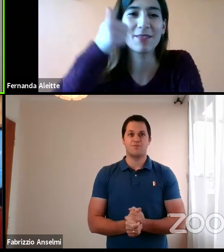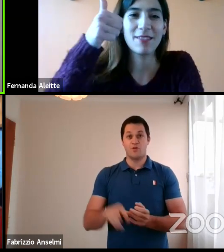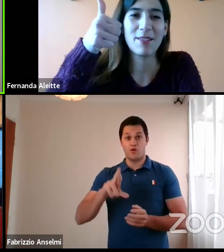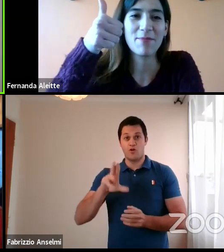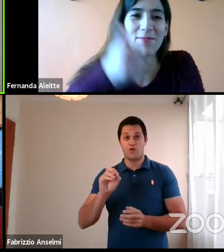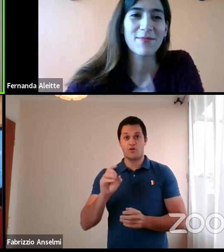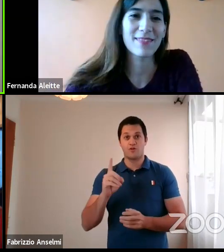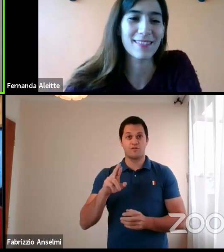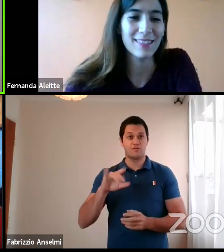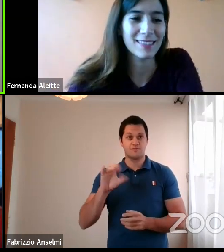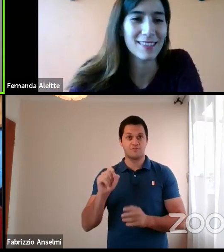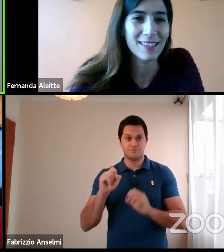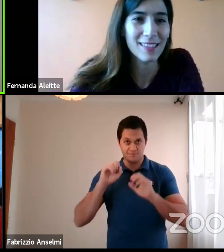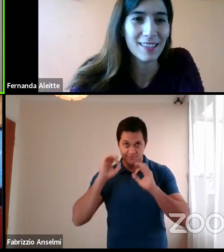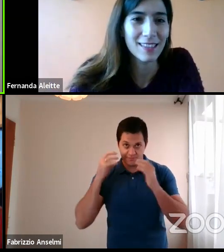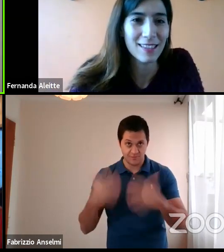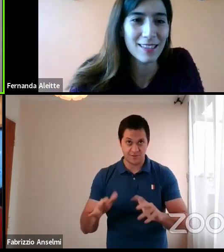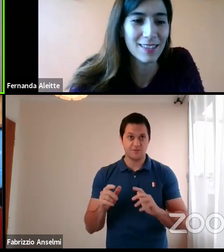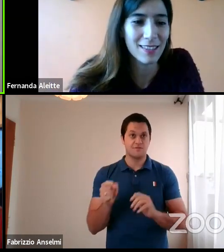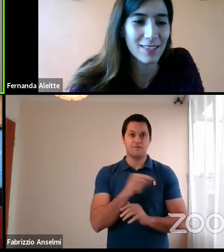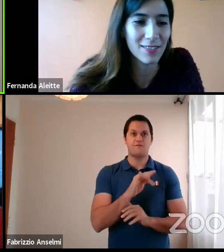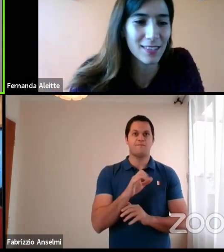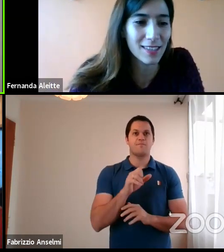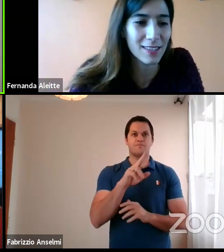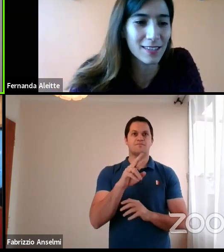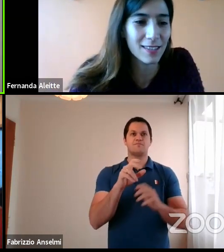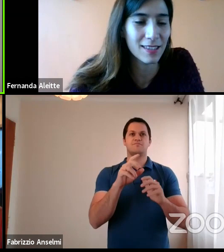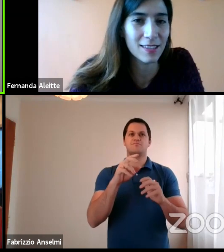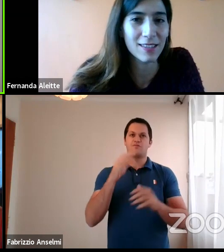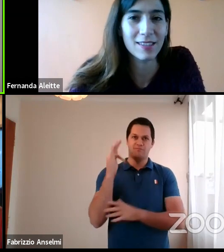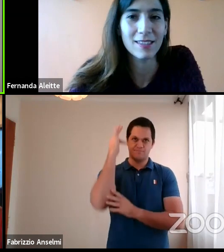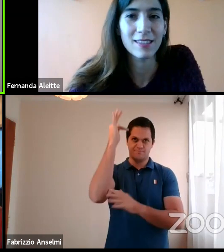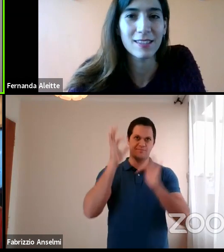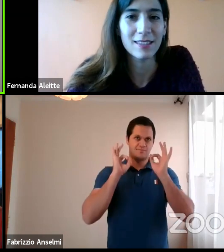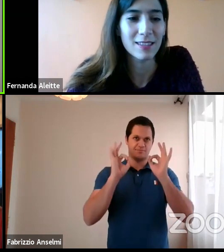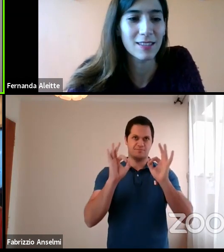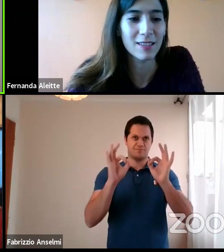Fernanda. Y Fabricio, ¿estamos ok?